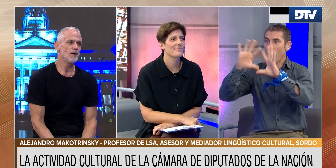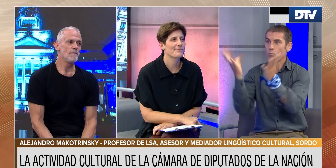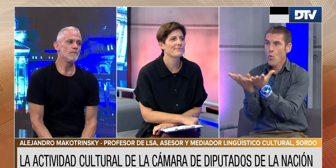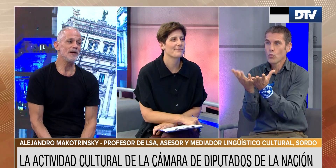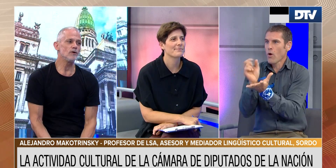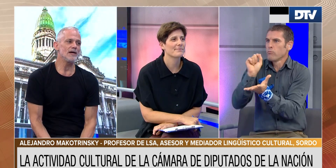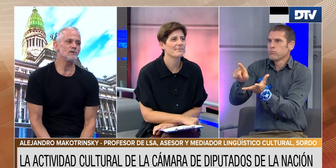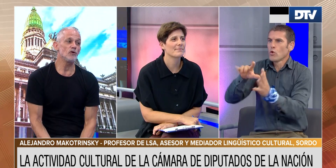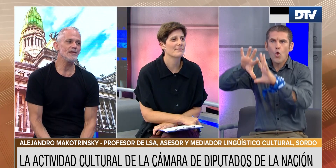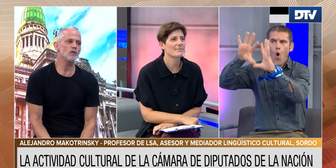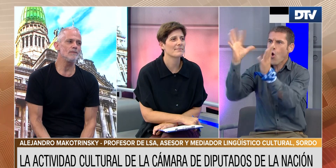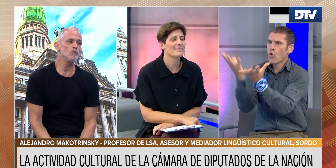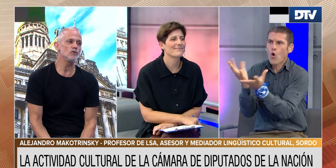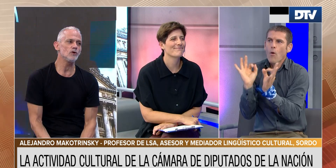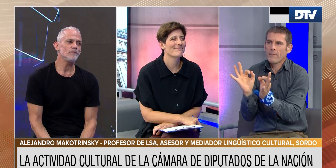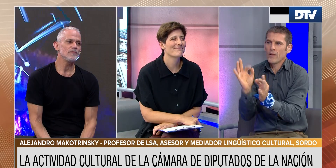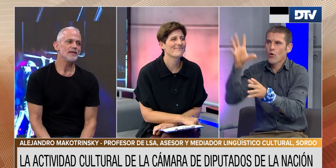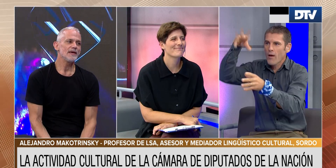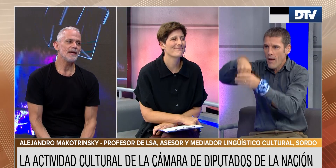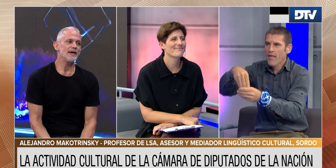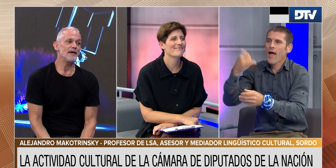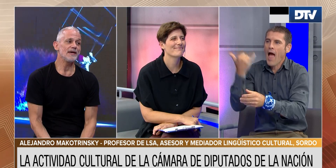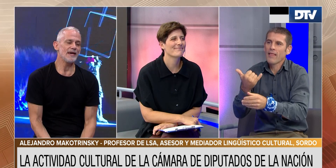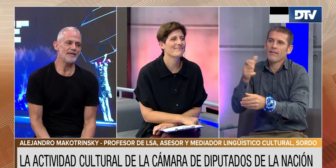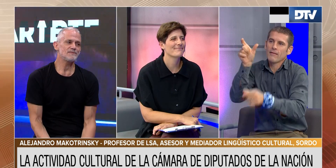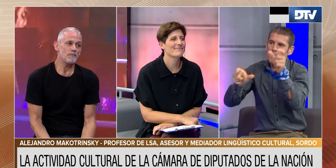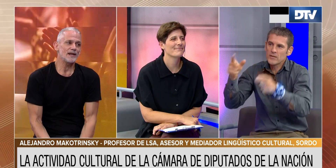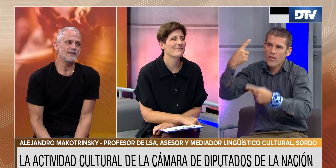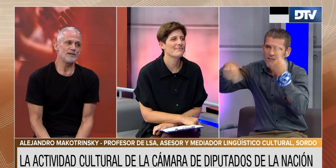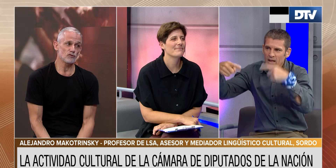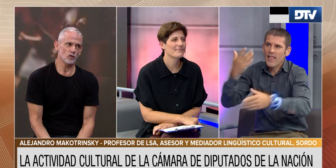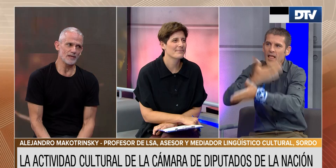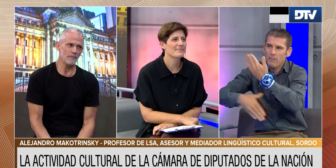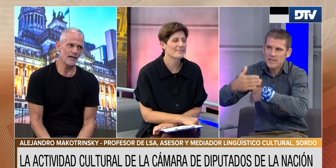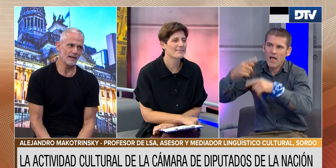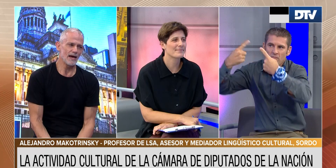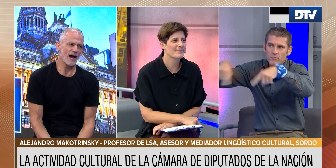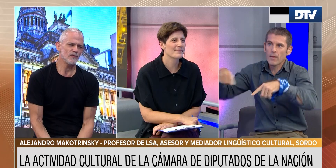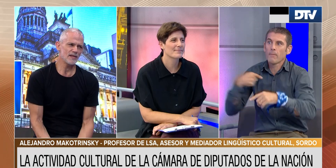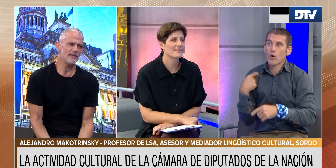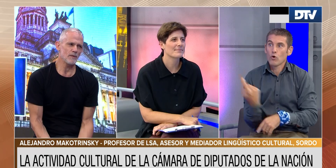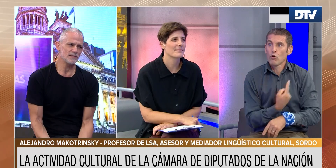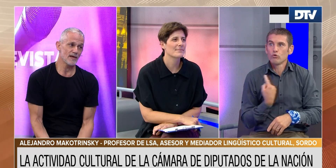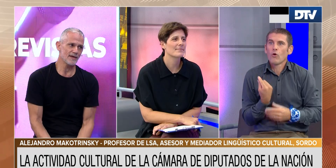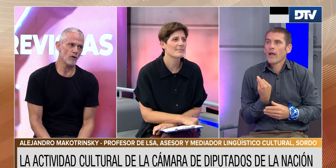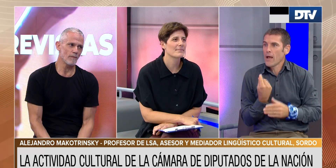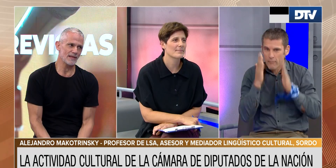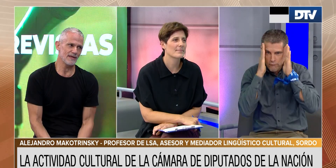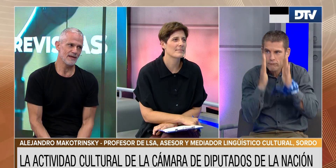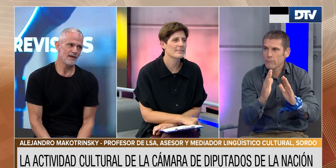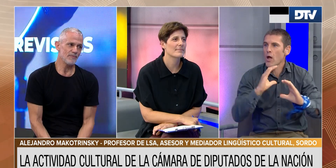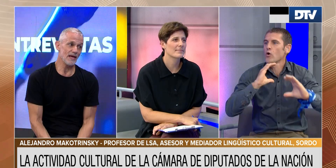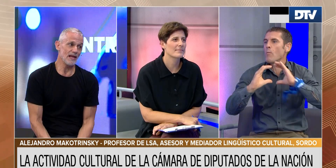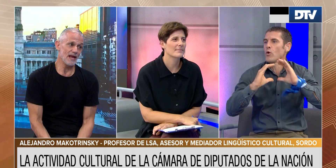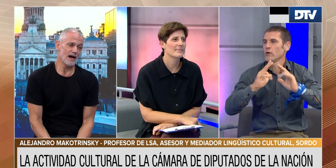silencio, pero el sonido del mundo es parte de nosotros también. Hay diferentes discapacidades que